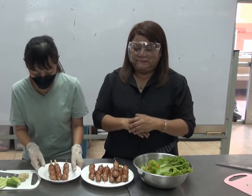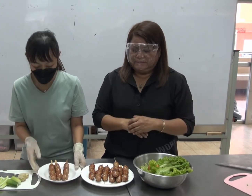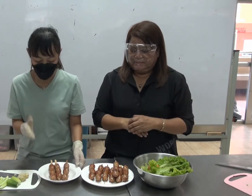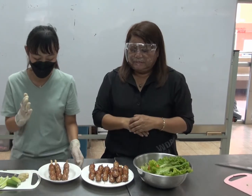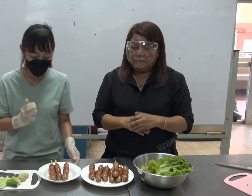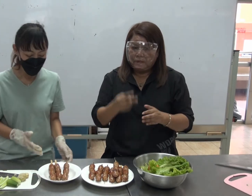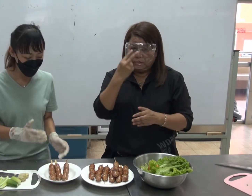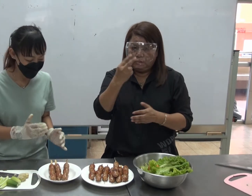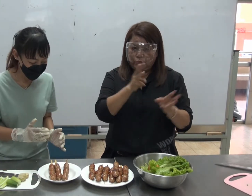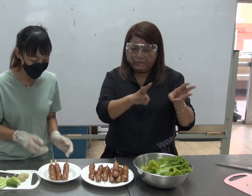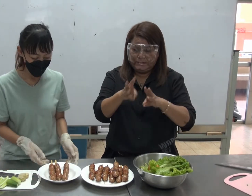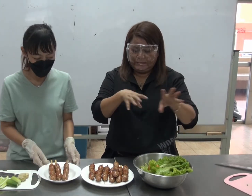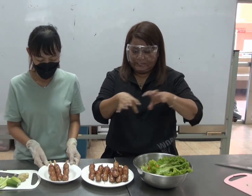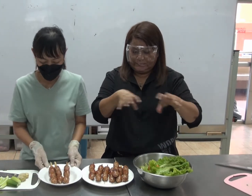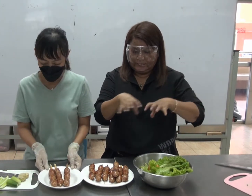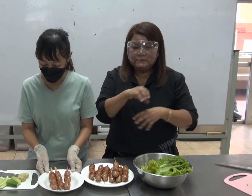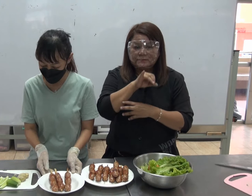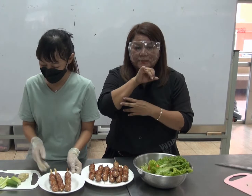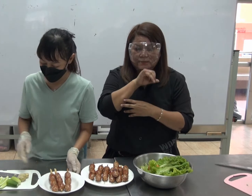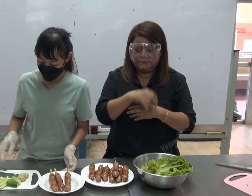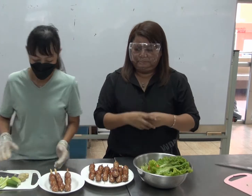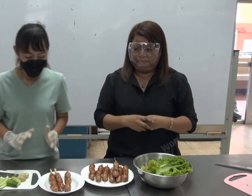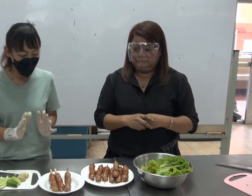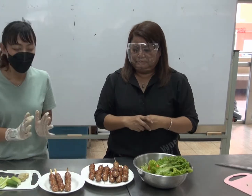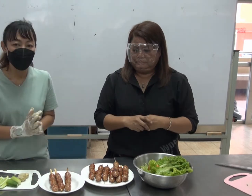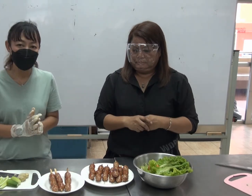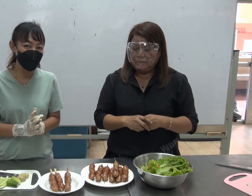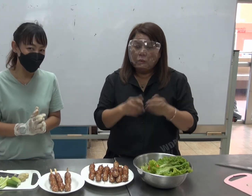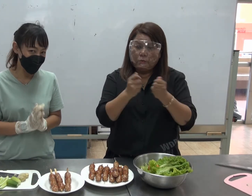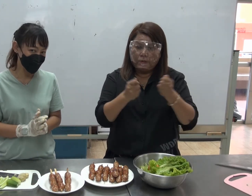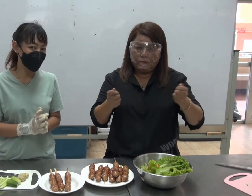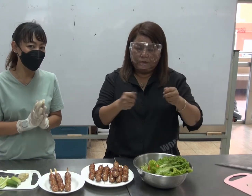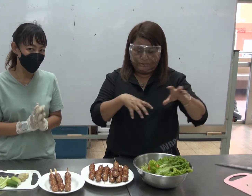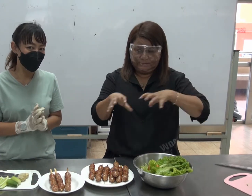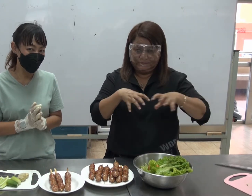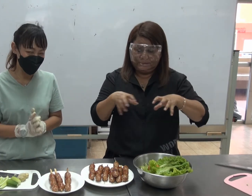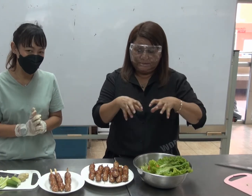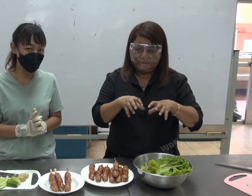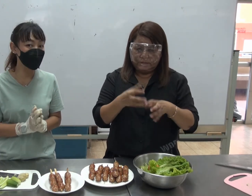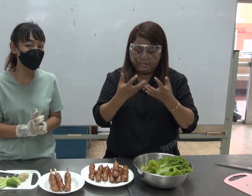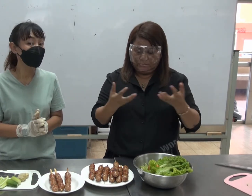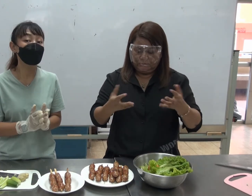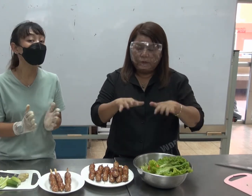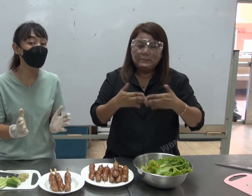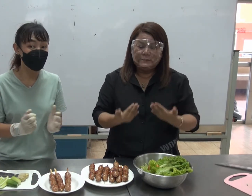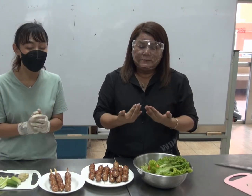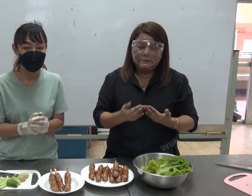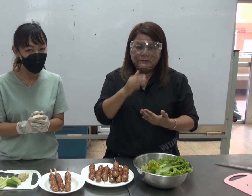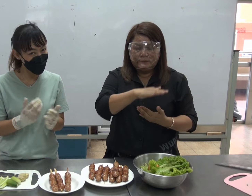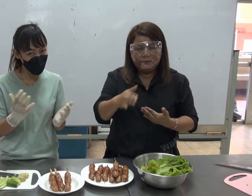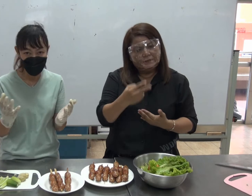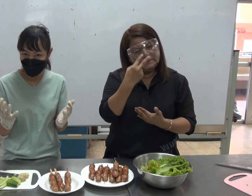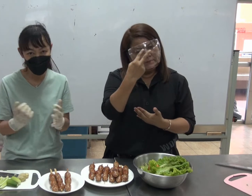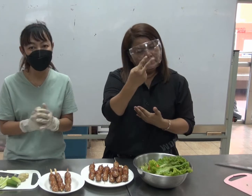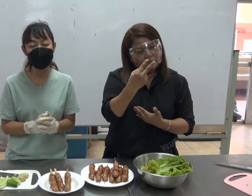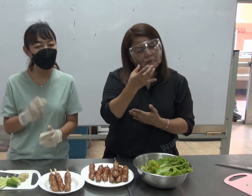นี่เราก็มาดูกันอันนี้คือไส้กรอกอีสานนะคะอุปกรณ์ในการแต่งจานของเราในวันนี้ซึ่งนักเรียนเนี่ยจะไปสรร